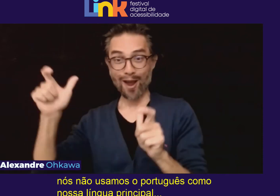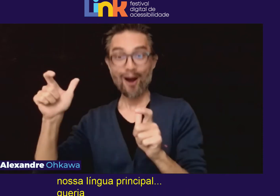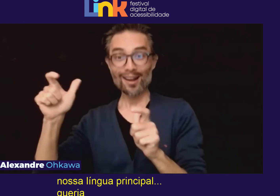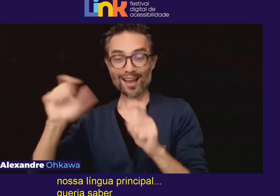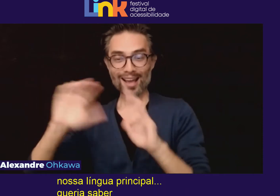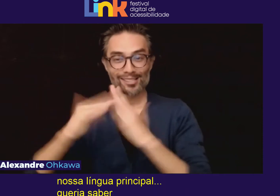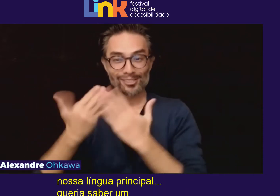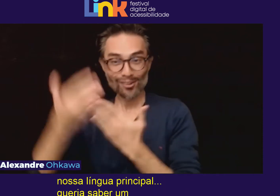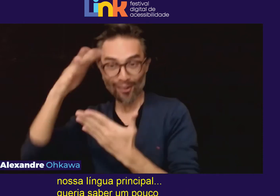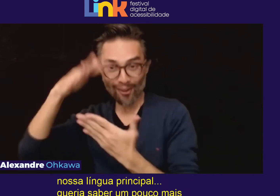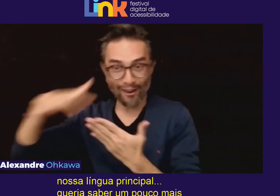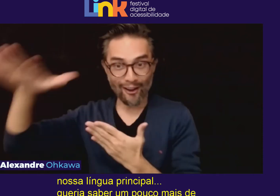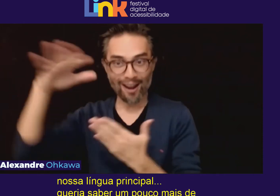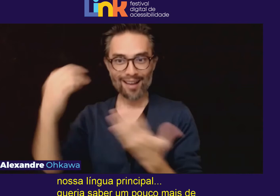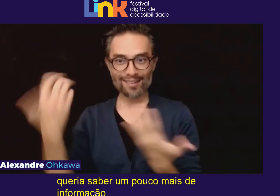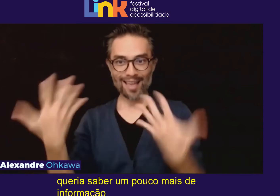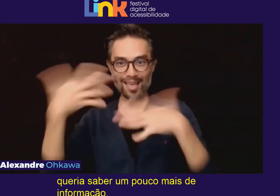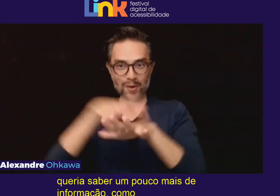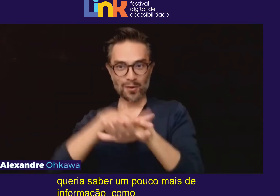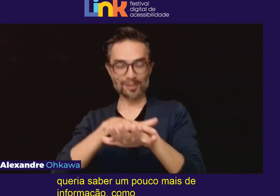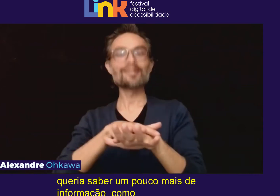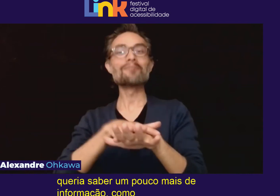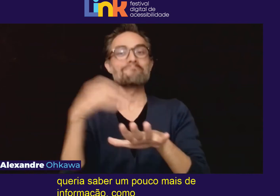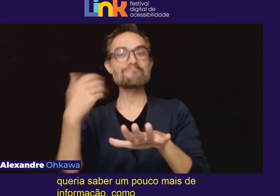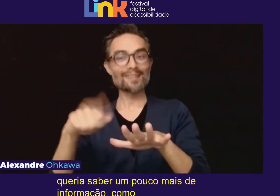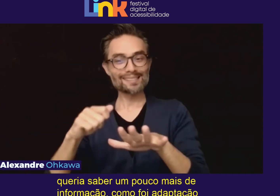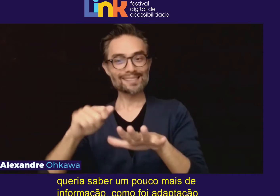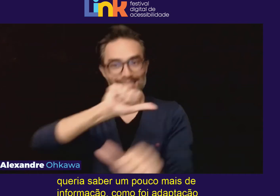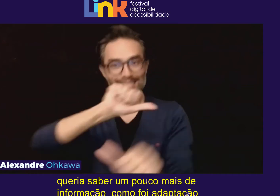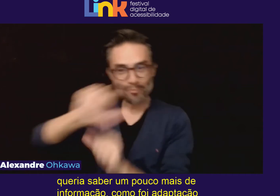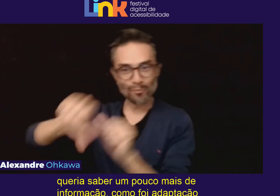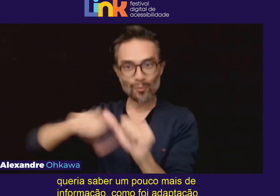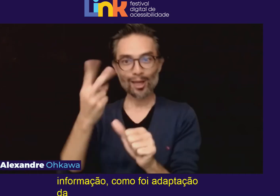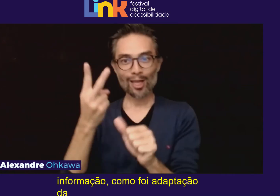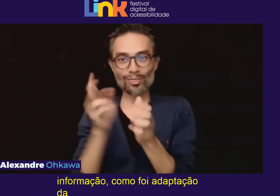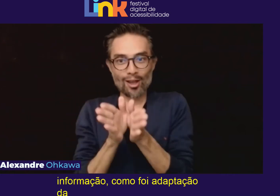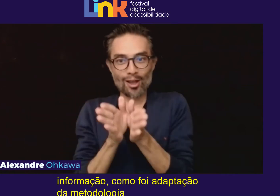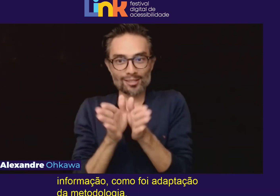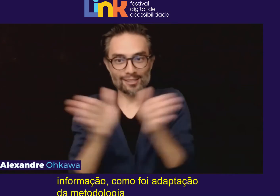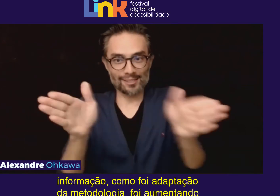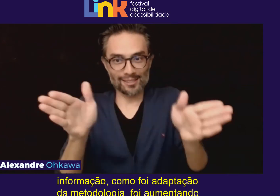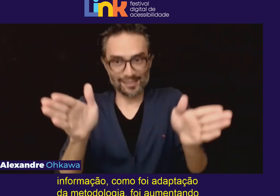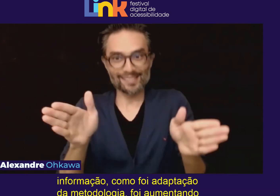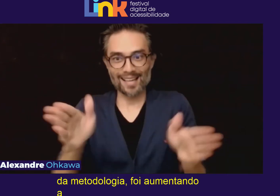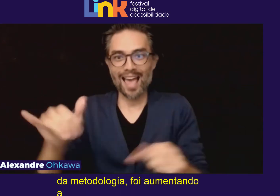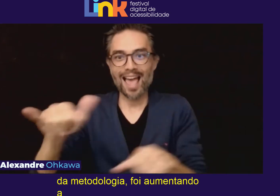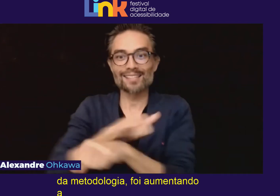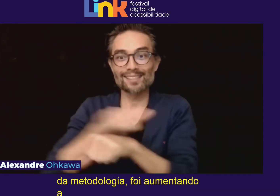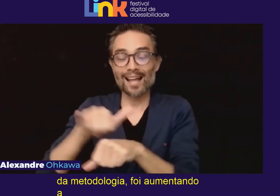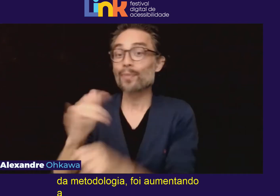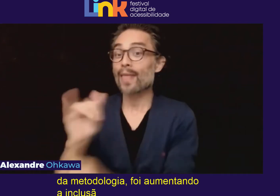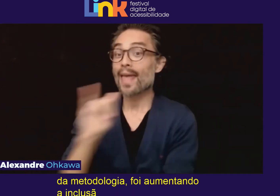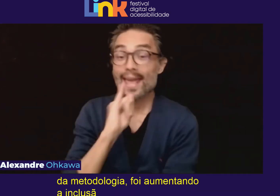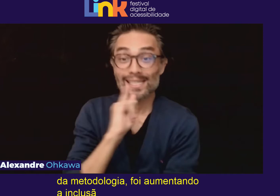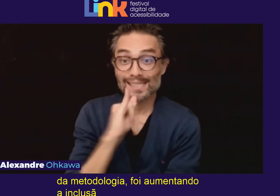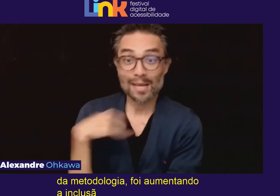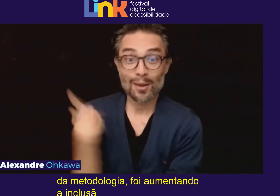da metodologia, como foi aumentando a inclusão. Então, nós precisamos mudar,